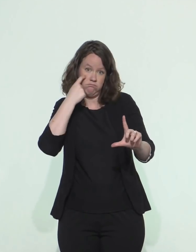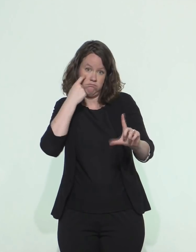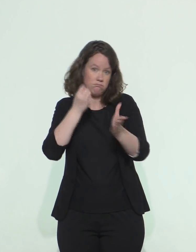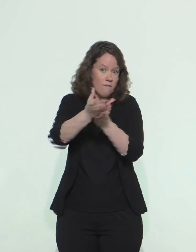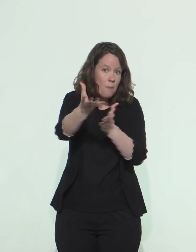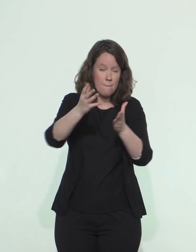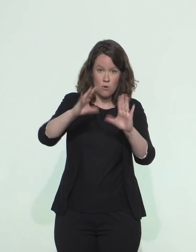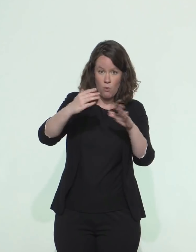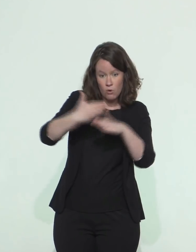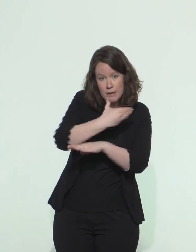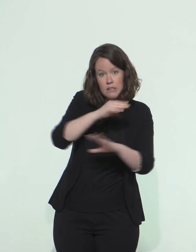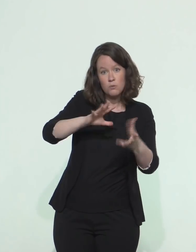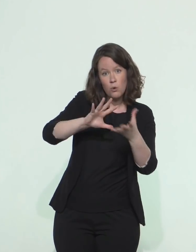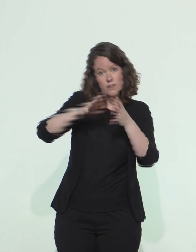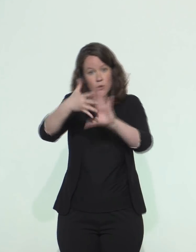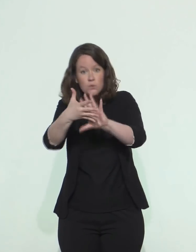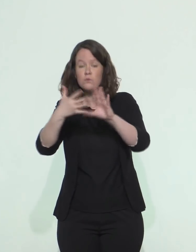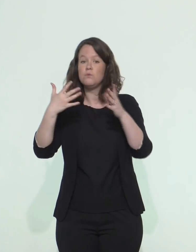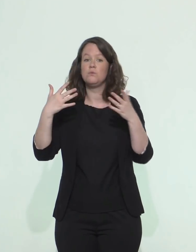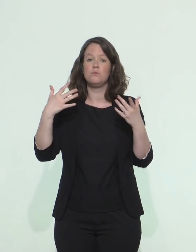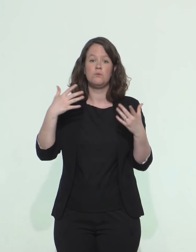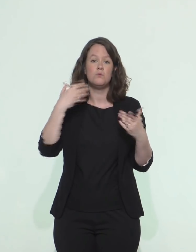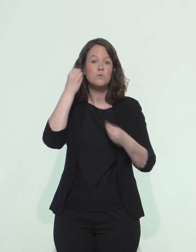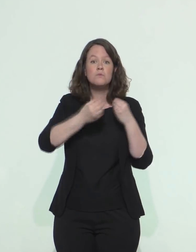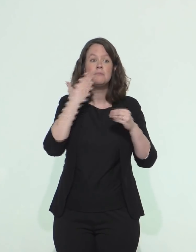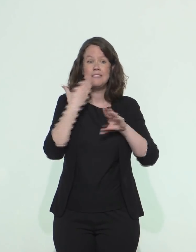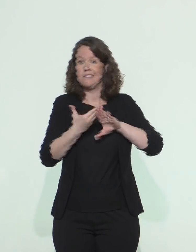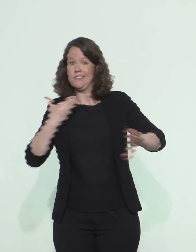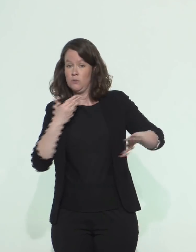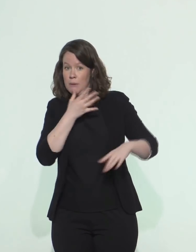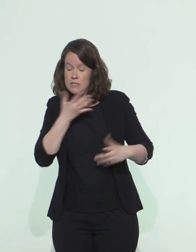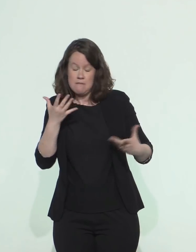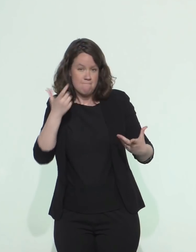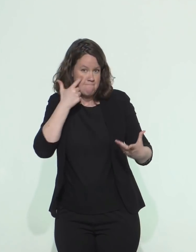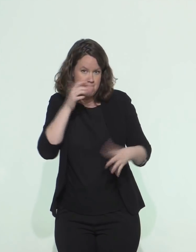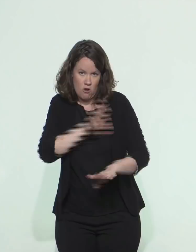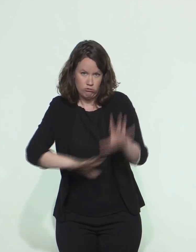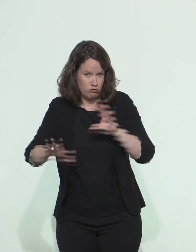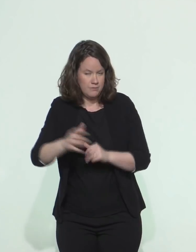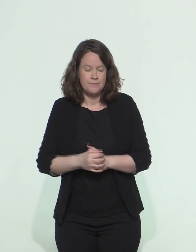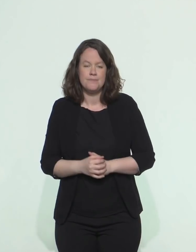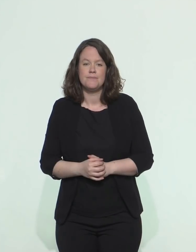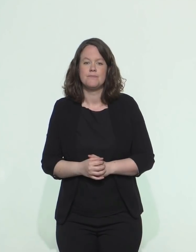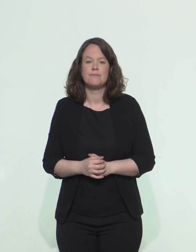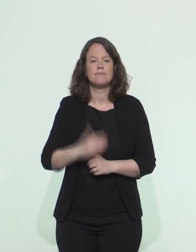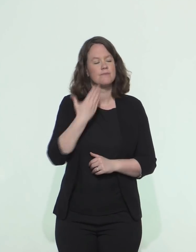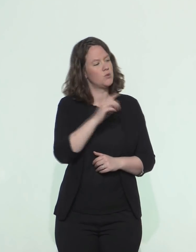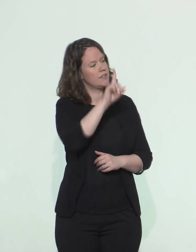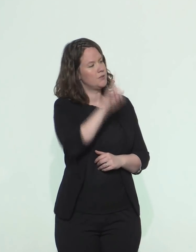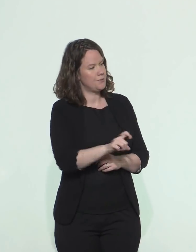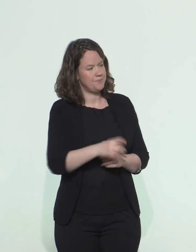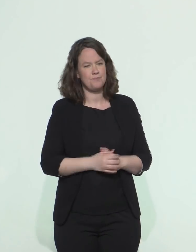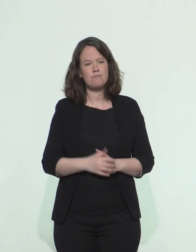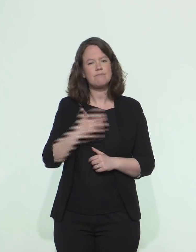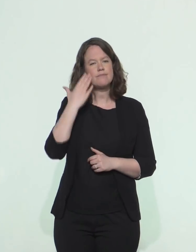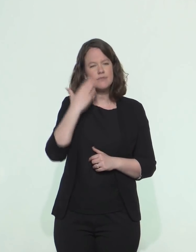notamment lorsque la mesure de distanciation physique n'est pas possible. Une autre question de CNews, cette fois au sujet des équipes d'enquête pour ce qu'on appelle